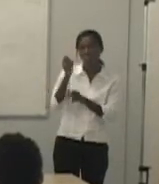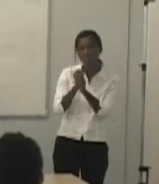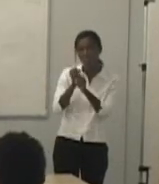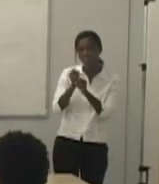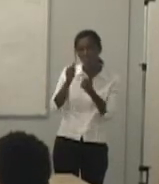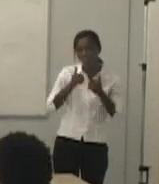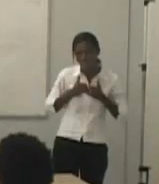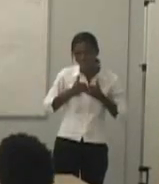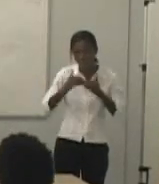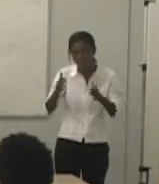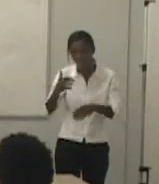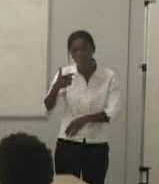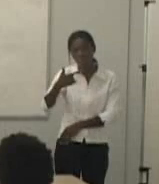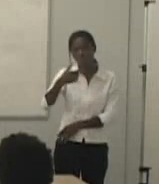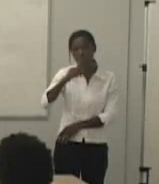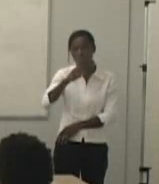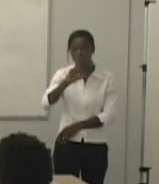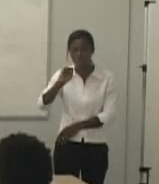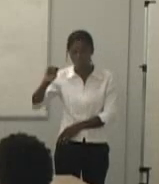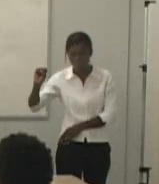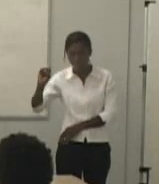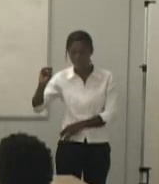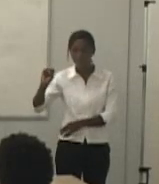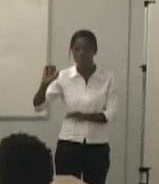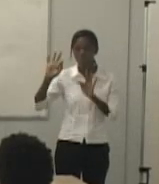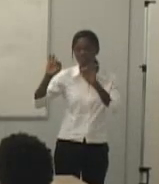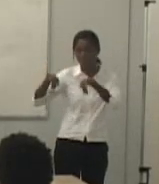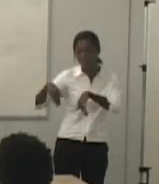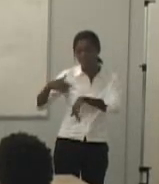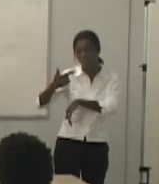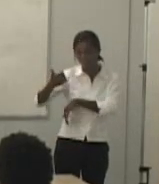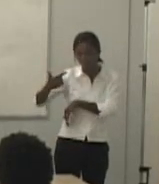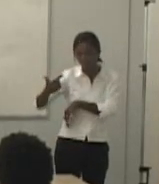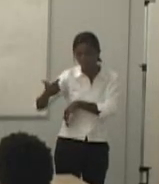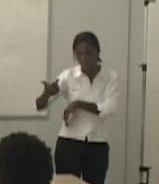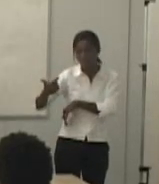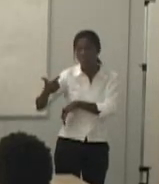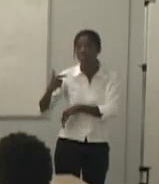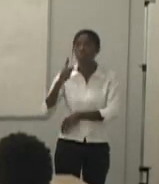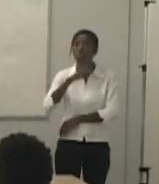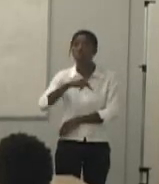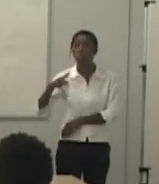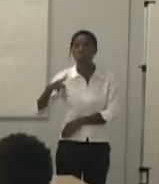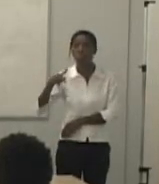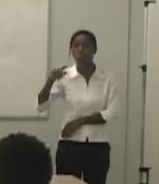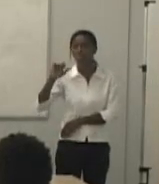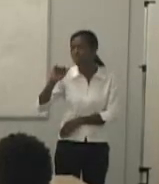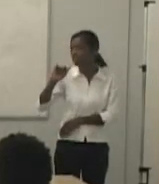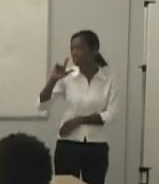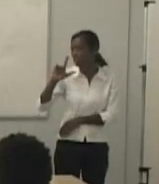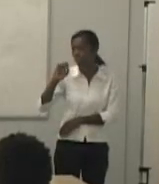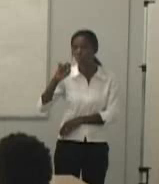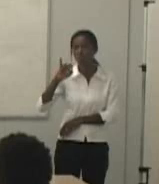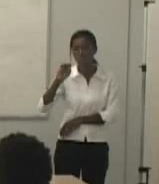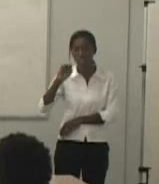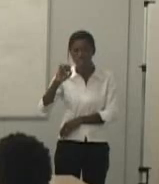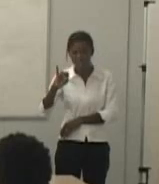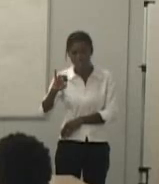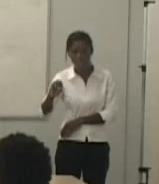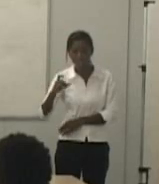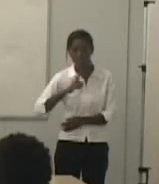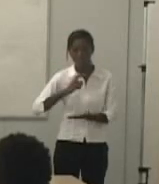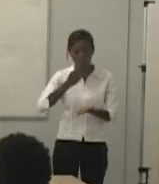e terminaria em 2012 Professor Aluízio fez constar do nosso contrato era um contrato mesmo assinado com